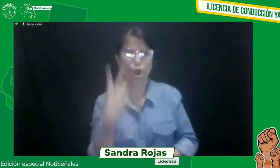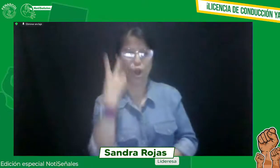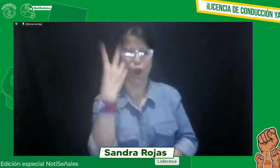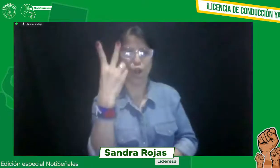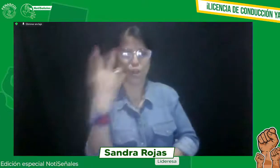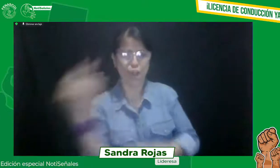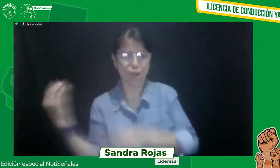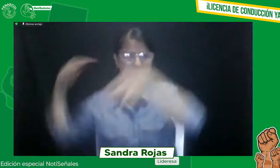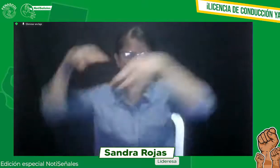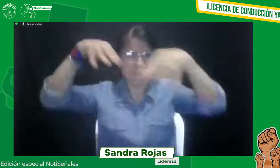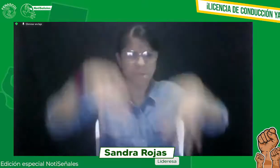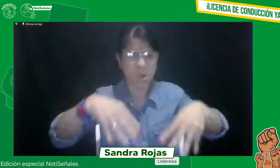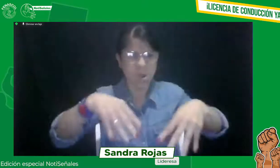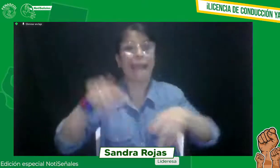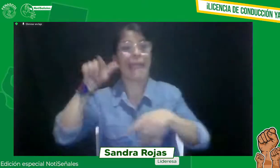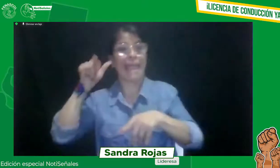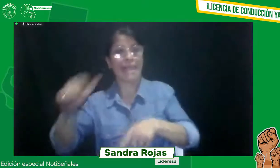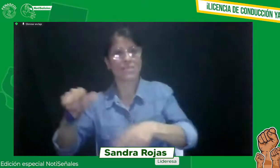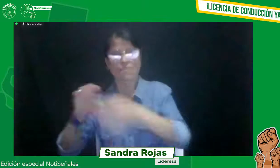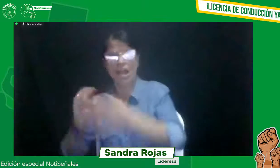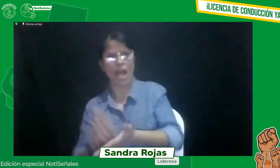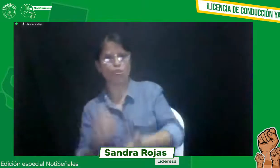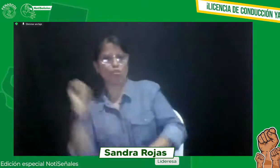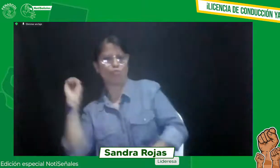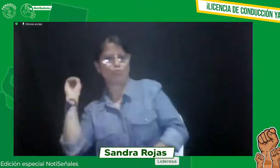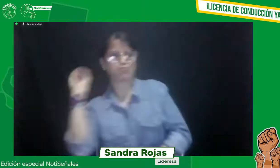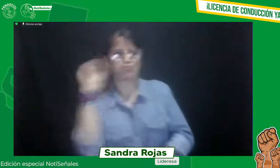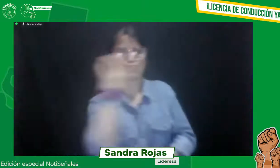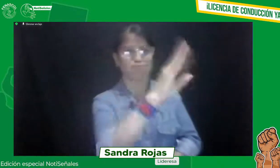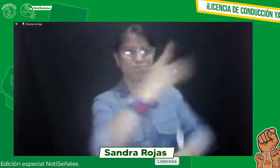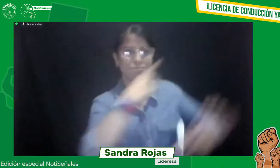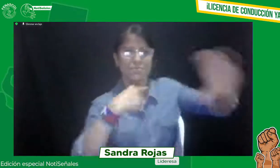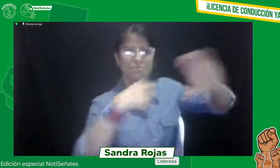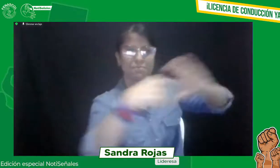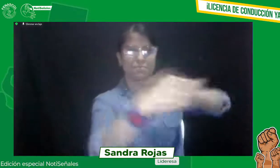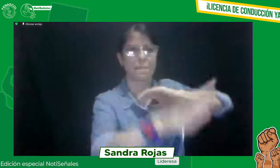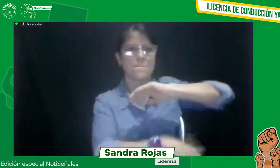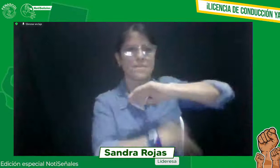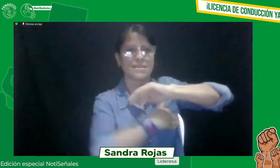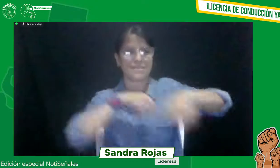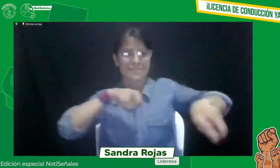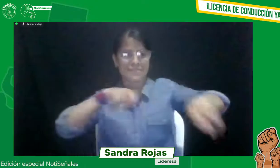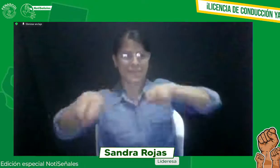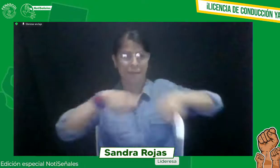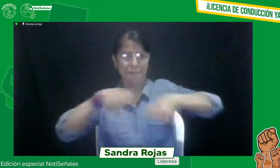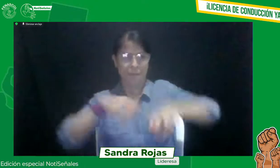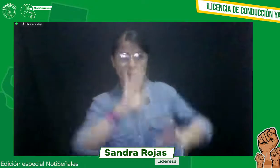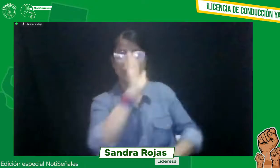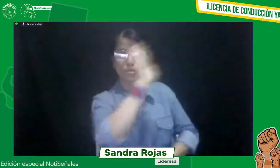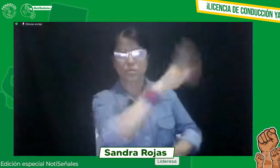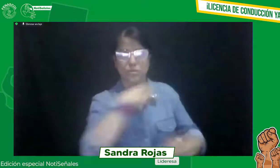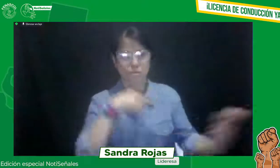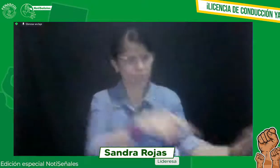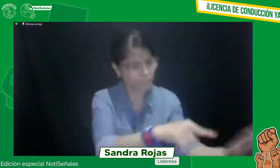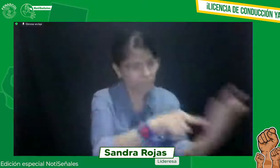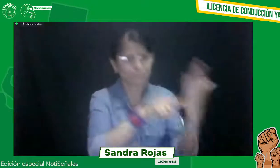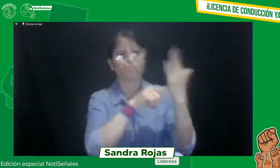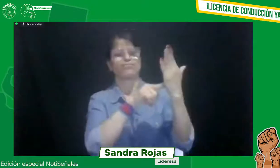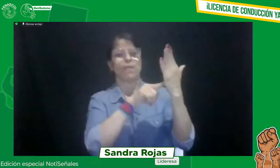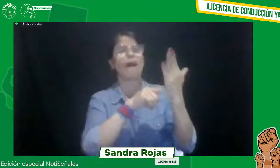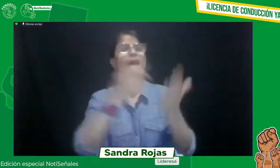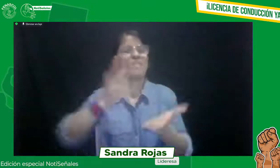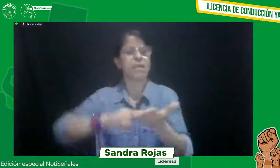anteriormente hemos publicado videos para el plantón del 2 de junio, ¿sí? Y nosotros también mandamos